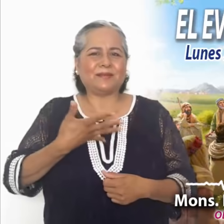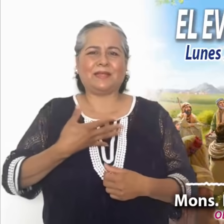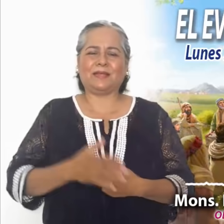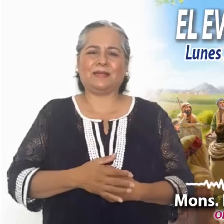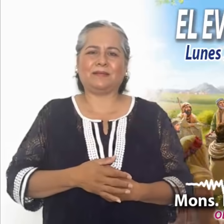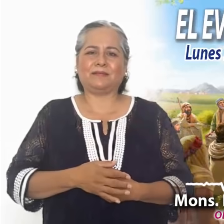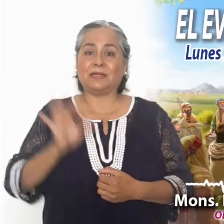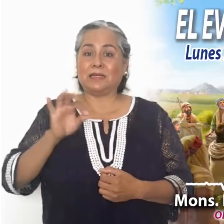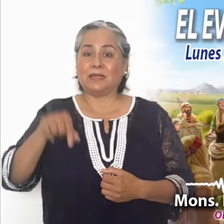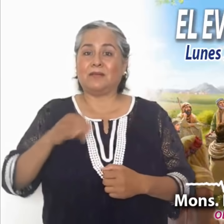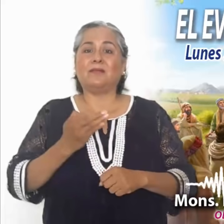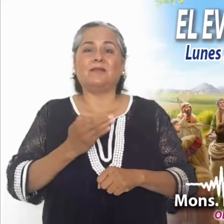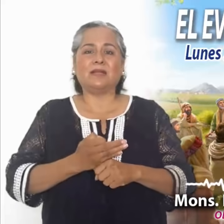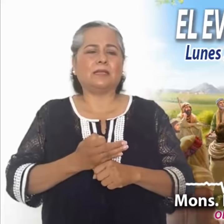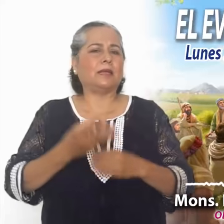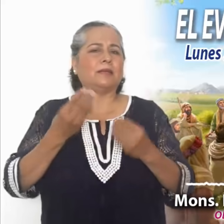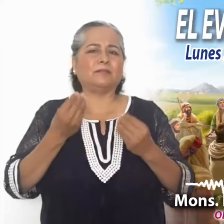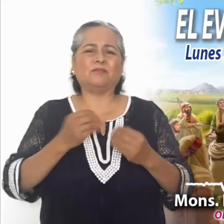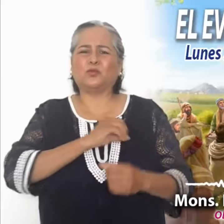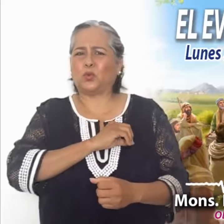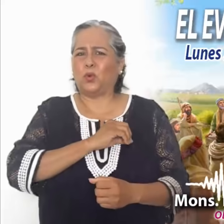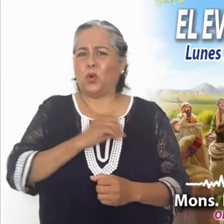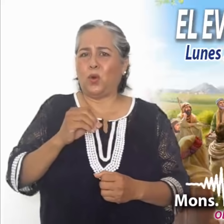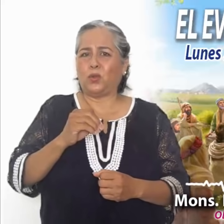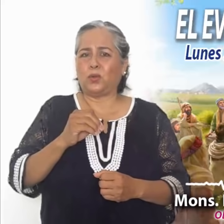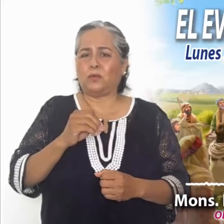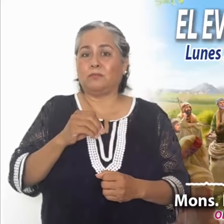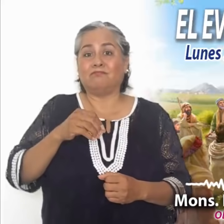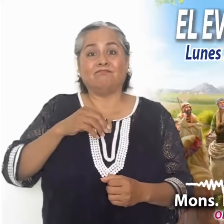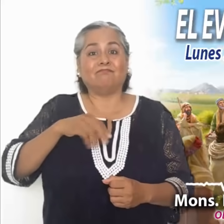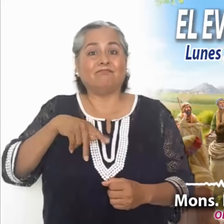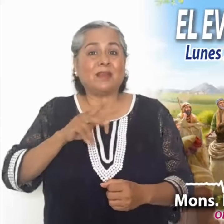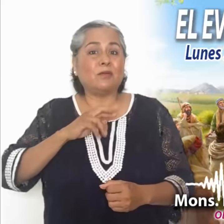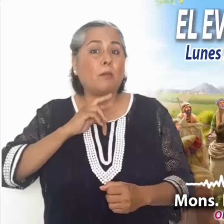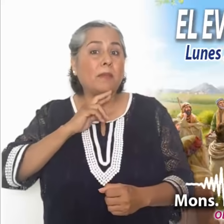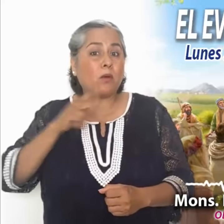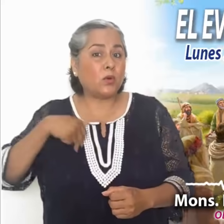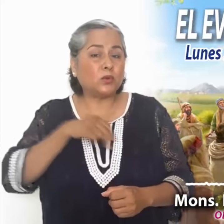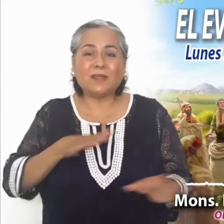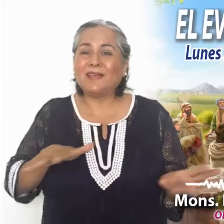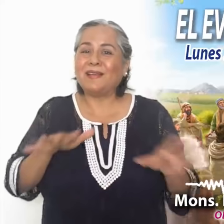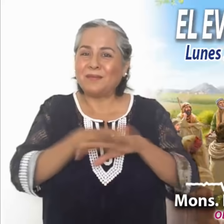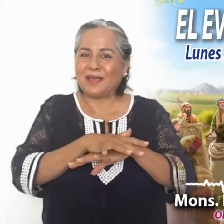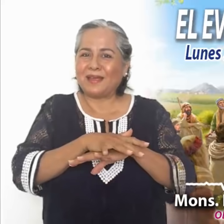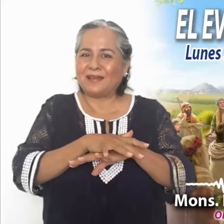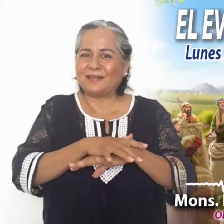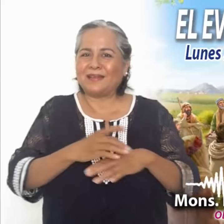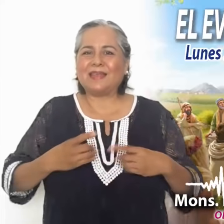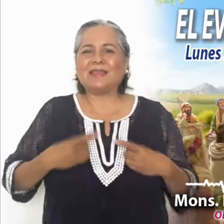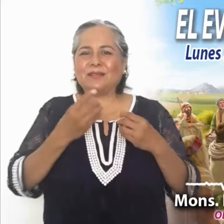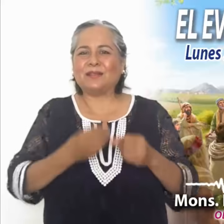todos lados, ¿por qué no luchar porque esta luz llegue a todas las personas y a todos los